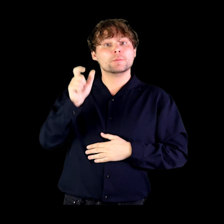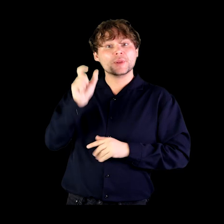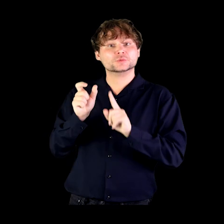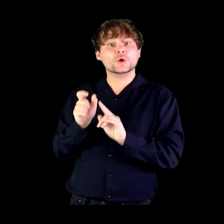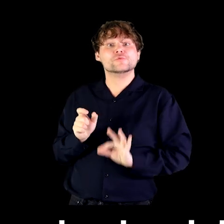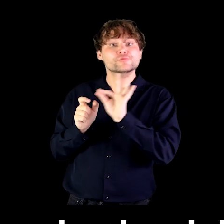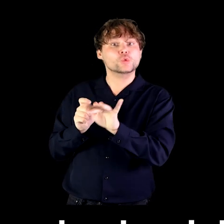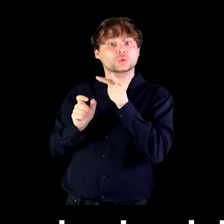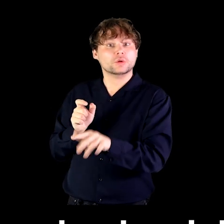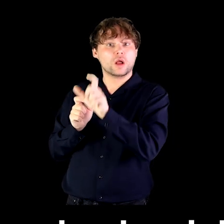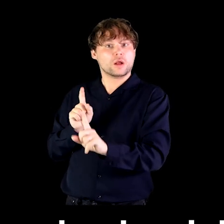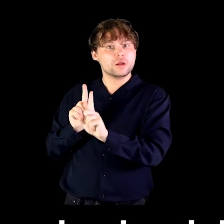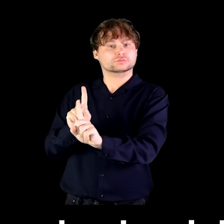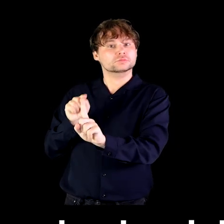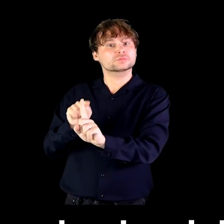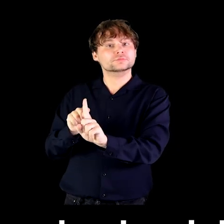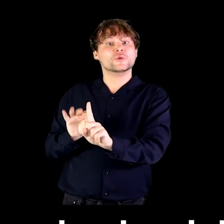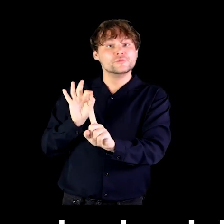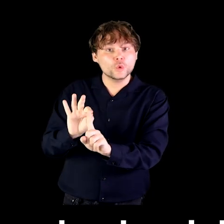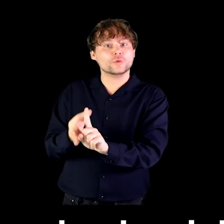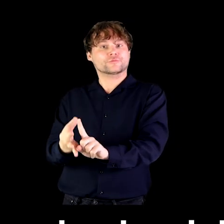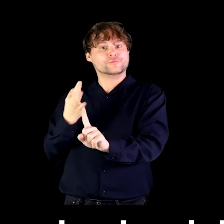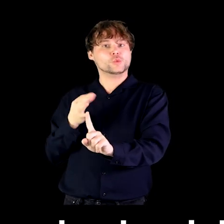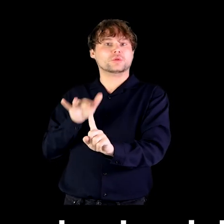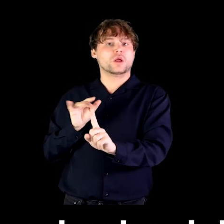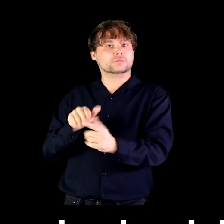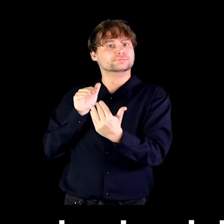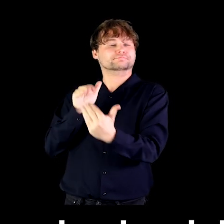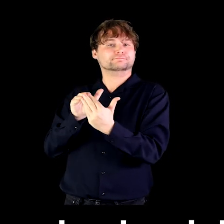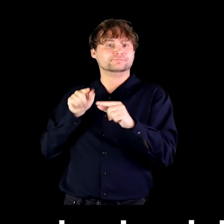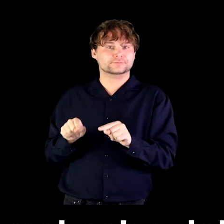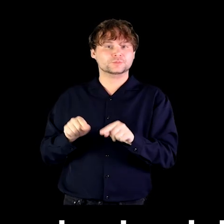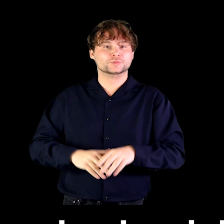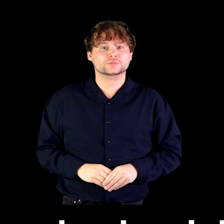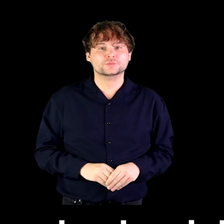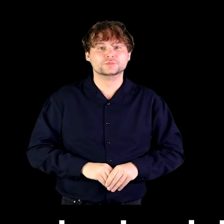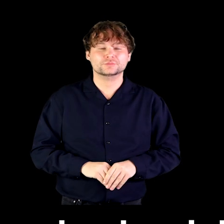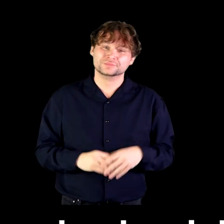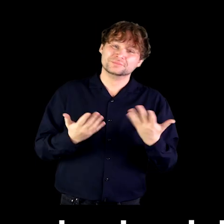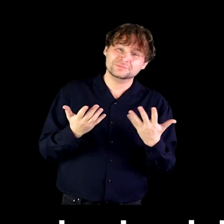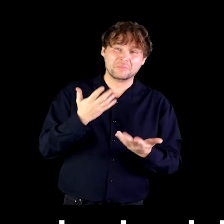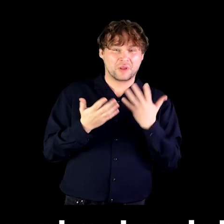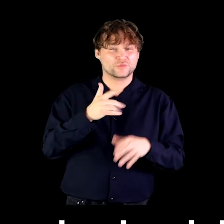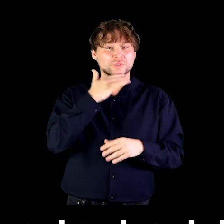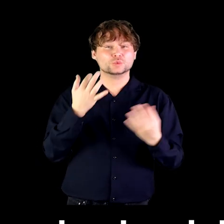Ich habe manchmal sehr viel zu tun mit den Eltern von autistischen Kindern, die auch nicht über meinen Autismus fragen.